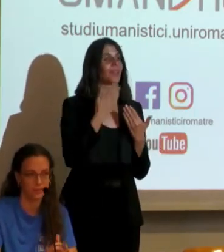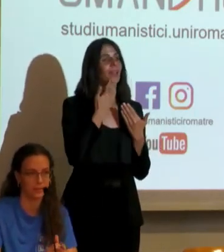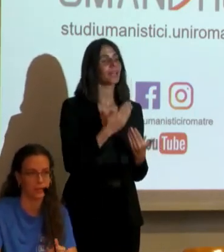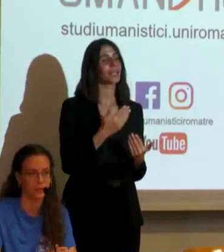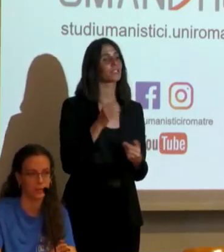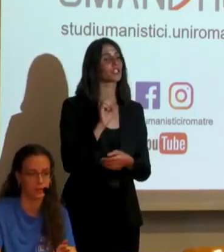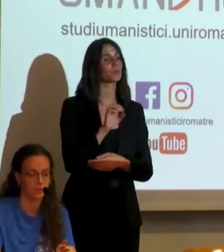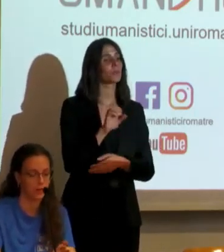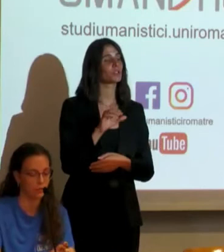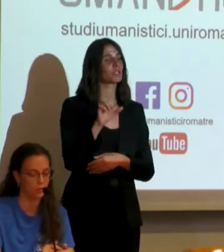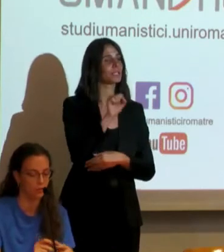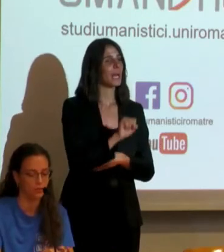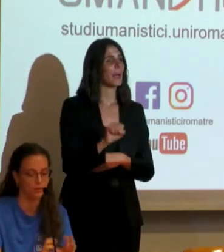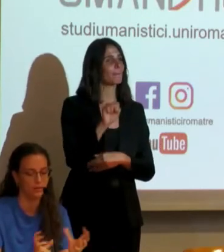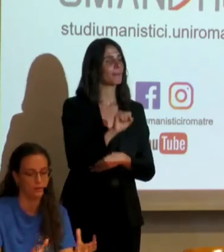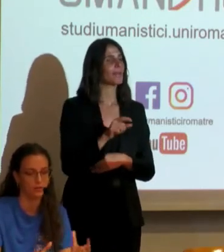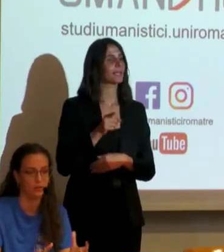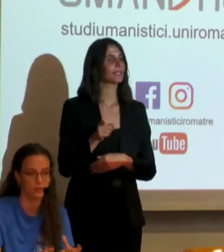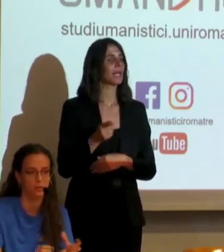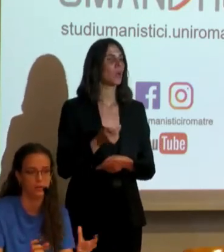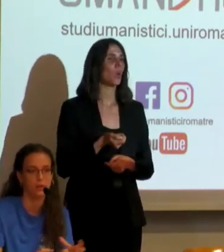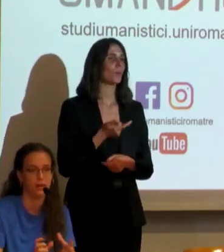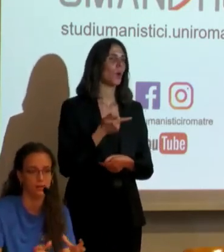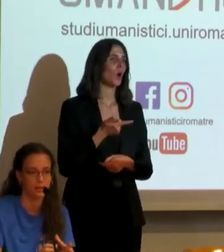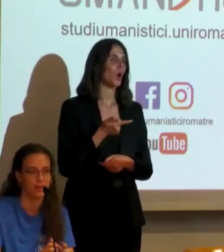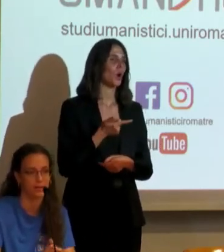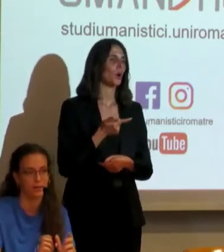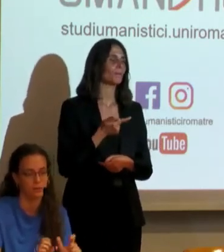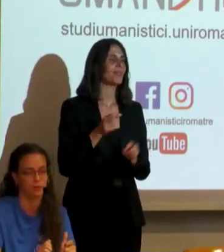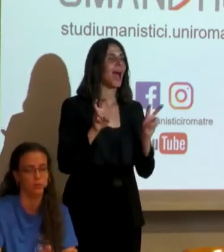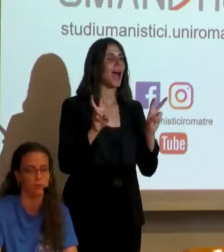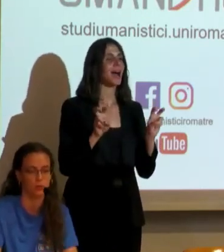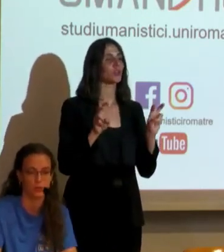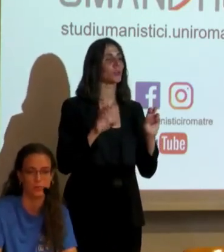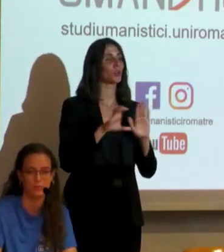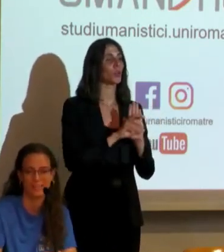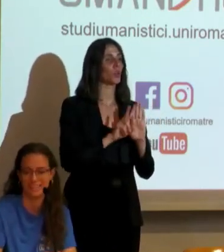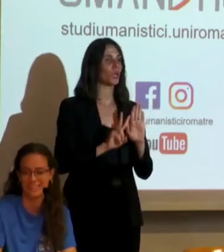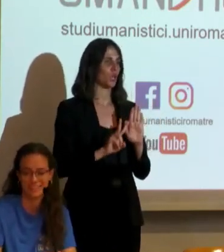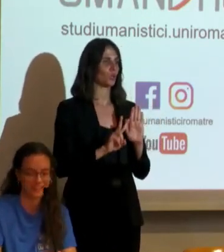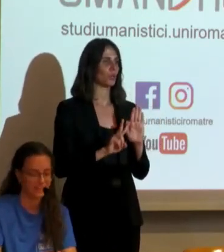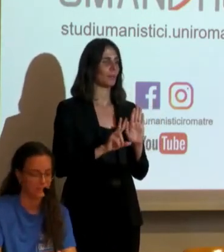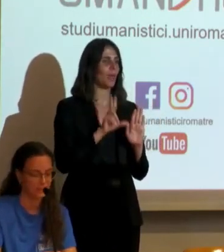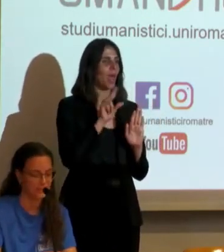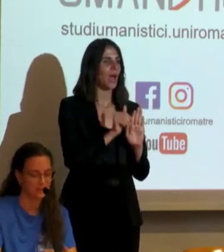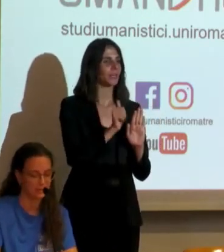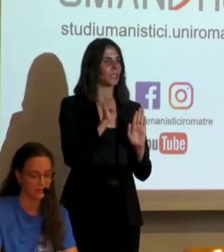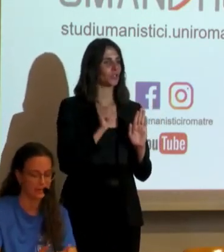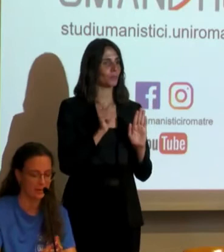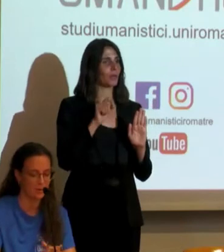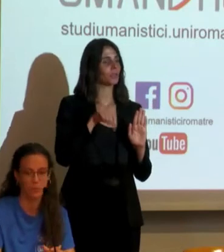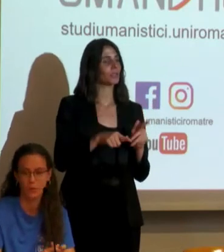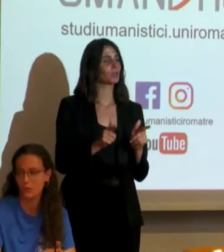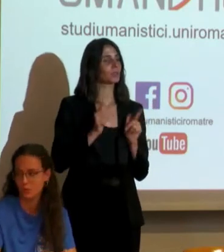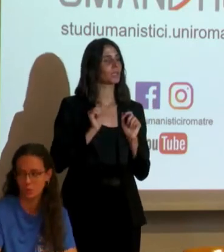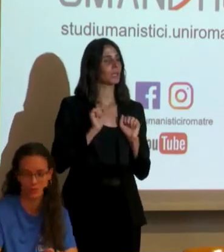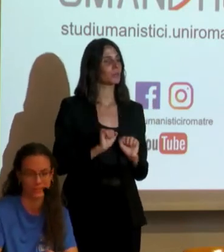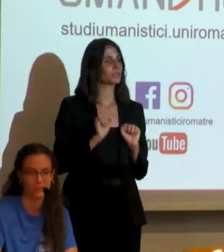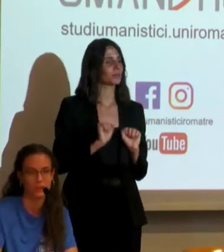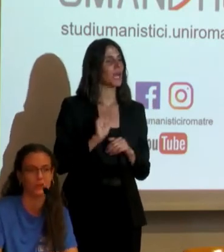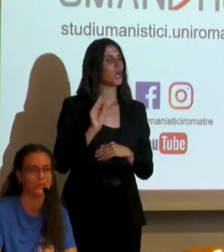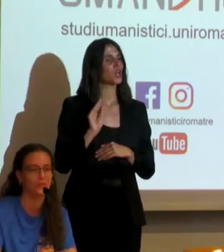aver anticipato la questione dei curricula e a questo punto ci permette di passare a una domanda un pochino